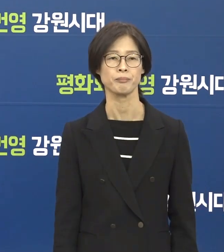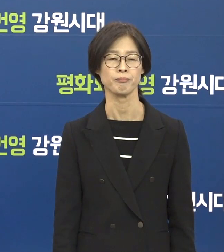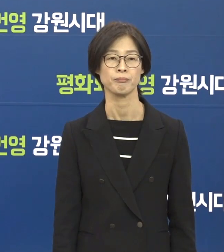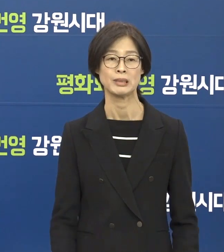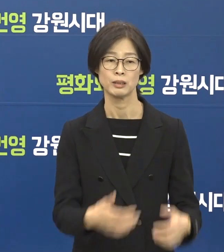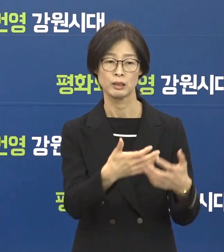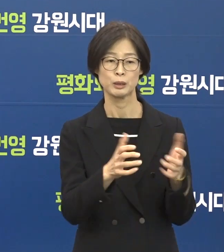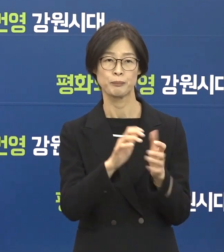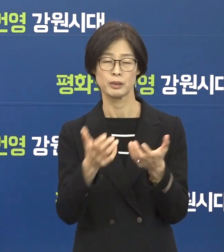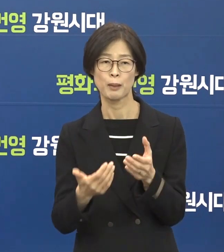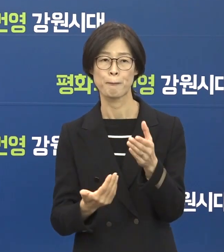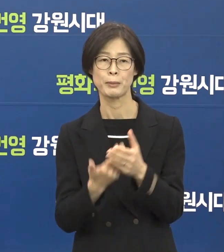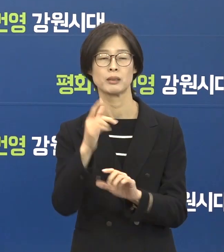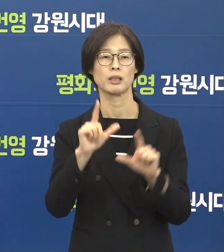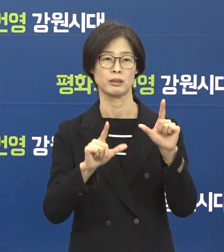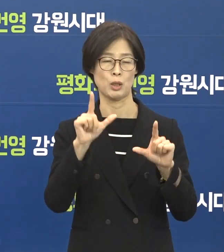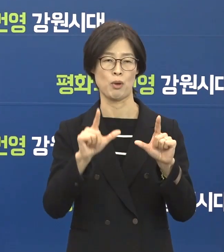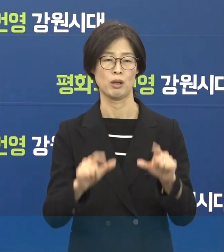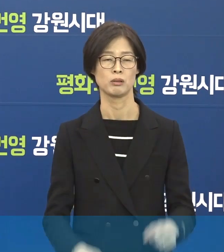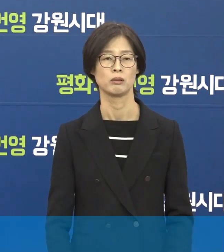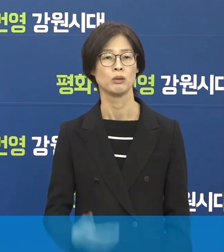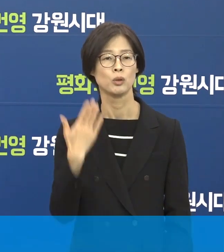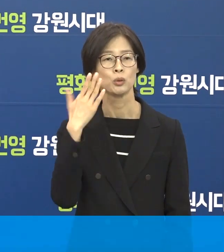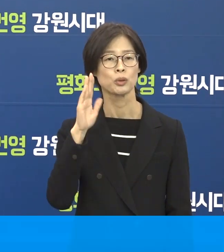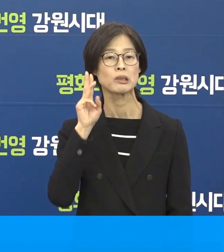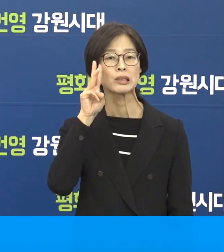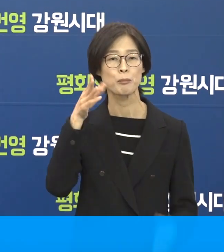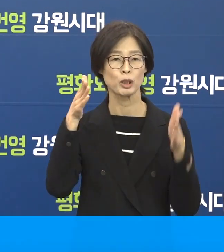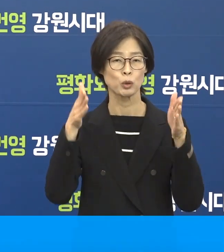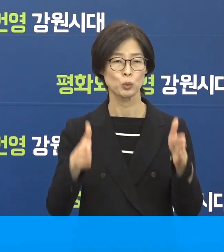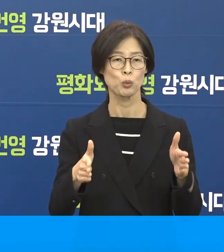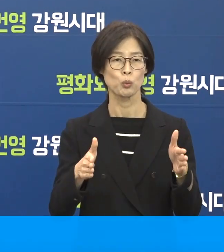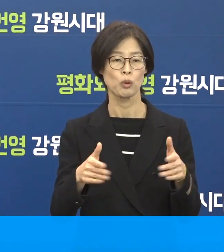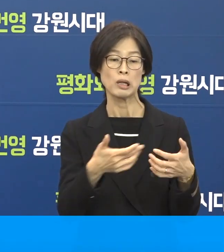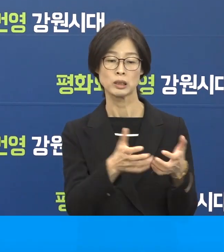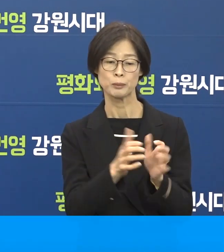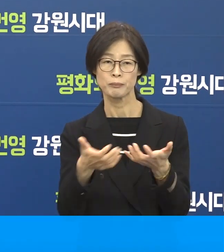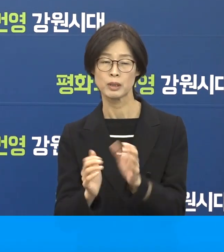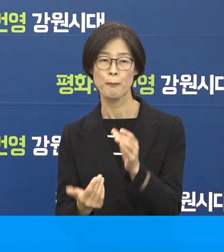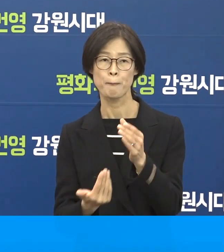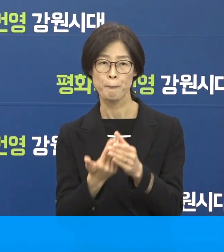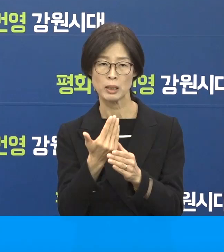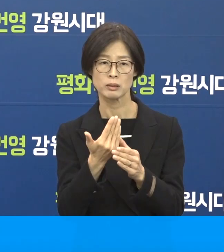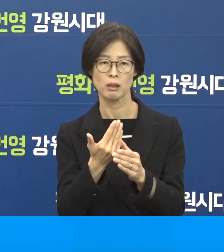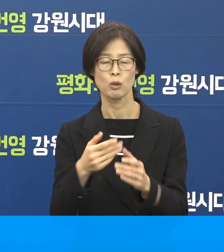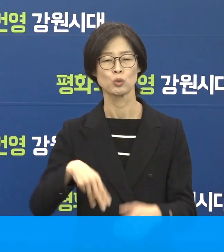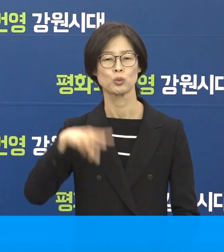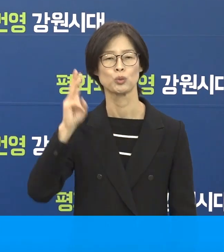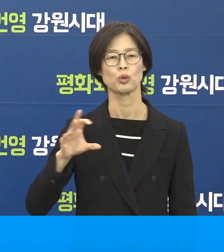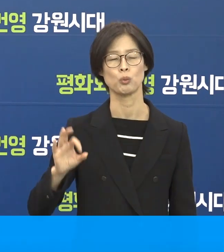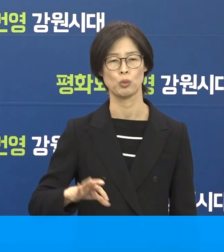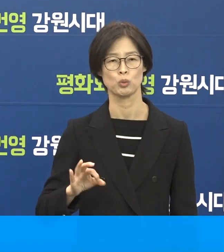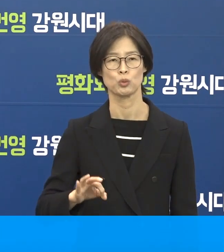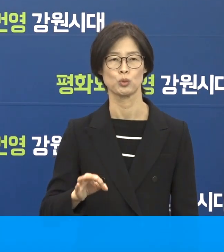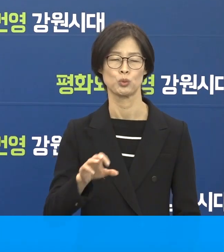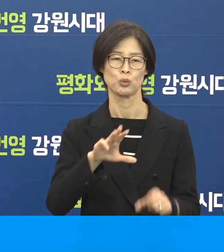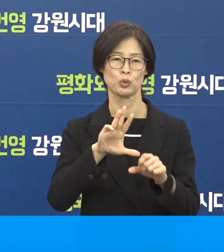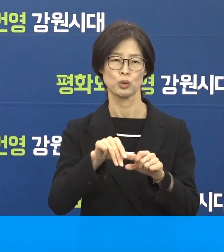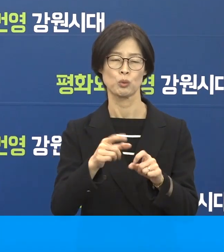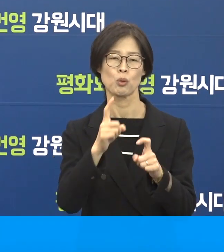집단 발생 동향입니다. 최근 3일간 집단 발생은 춘천과 원주,